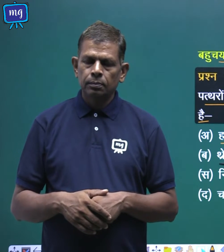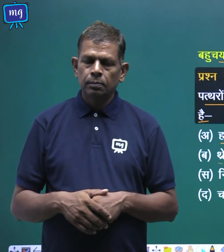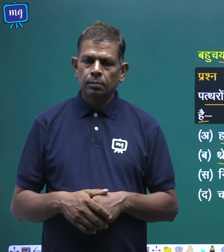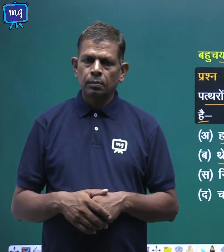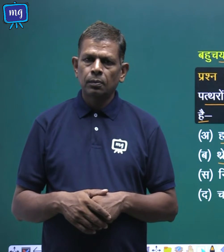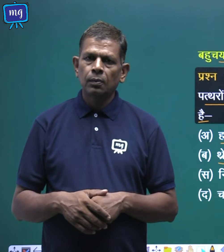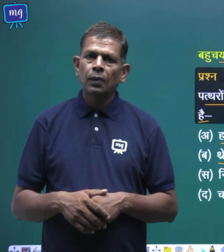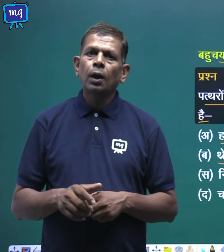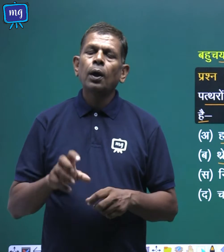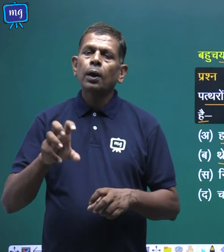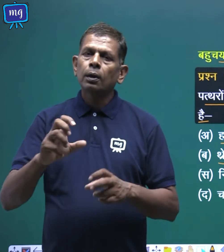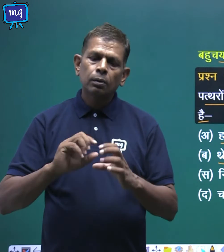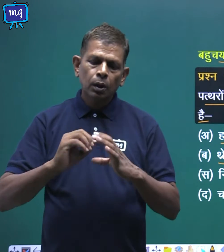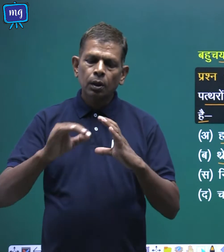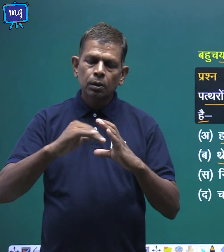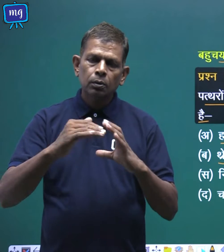थ्रेशिंग द्वारा,